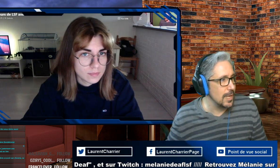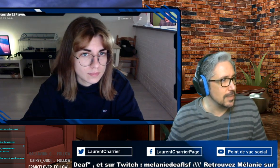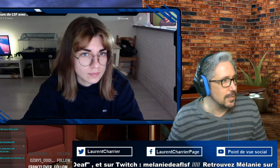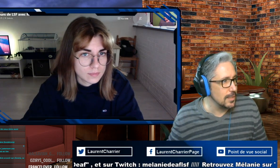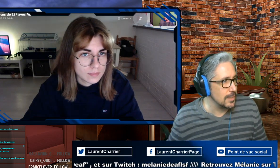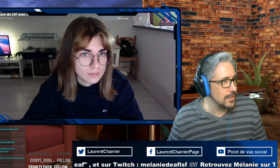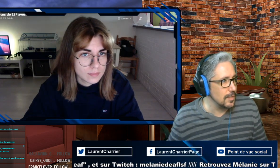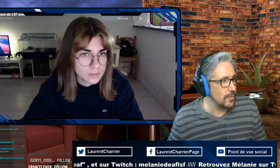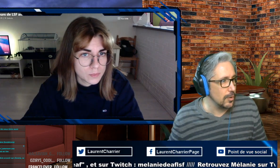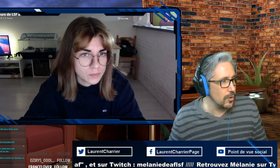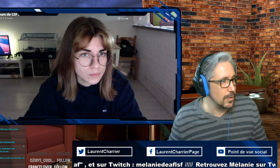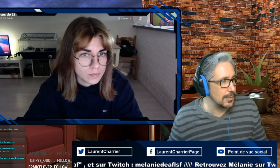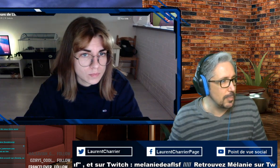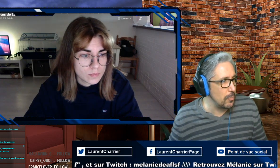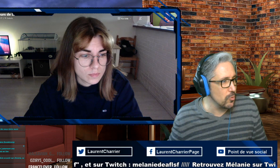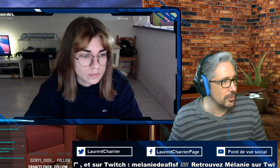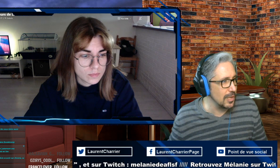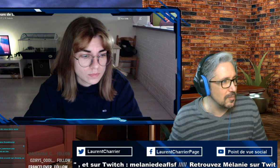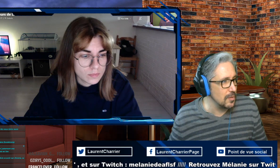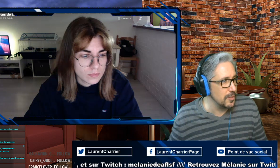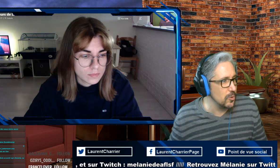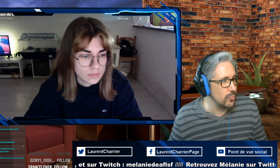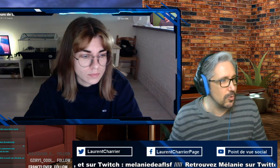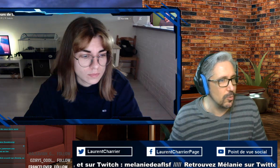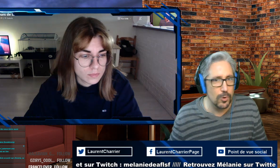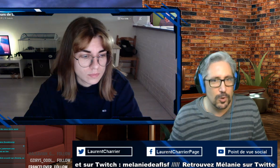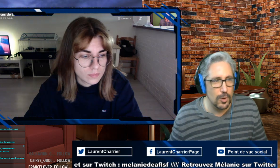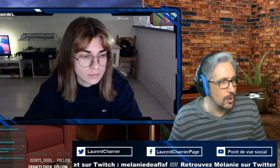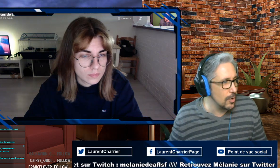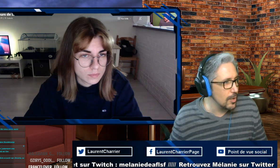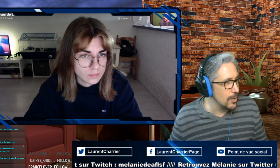De Mélanie Div. C'est pas pour lui montrer les vieilles vidéos